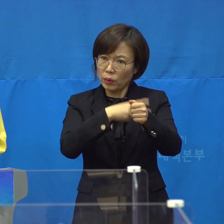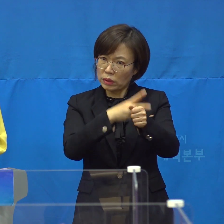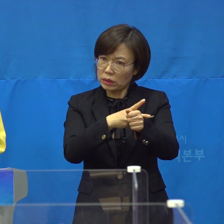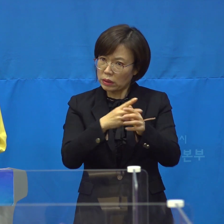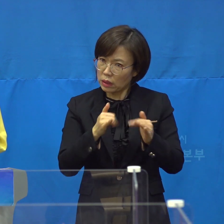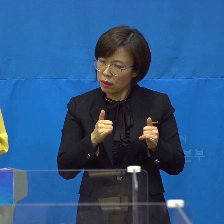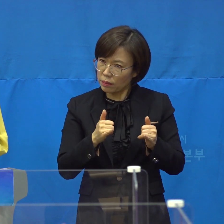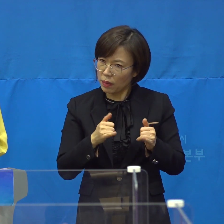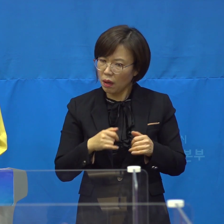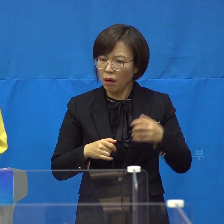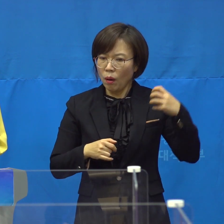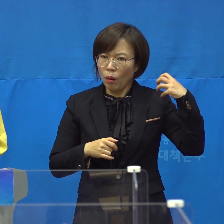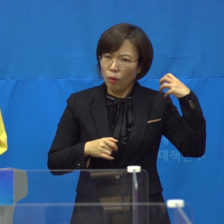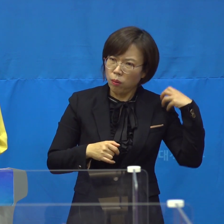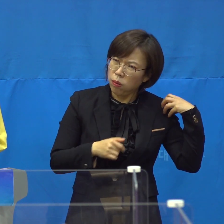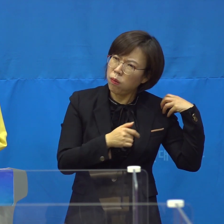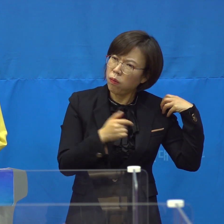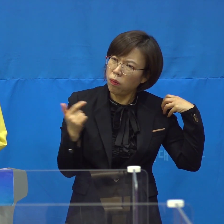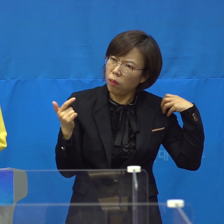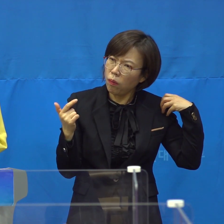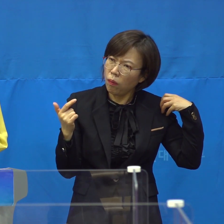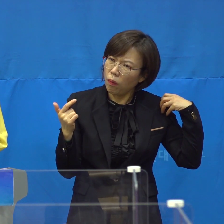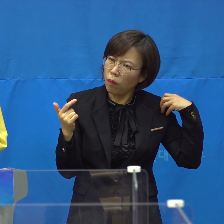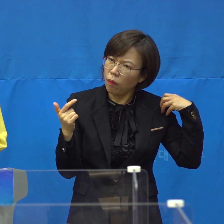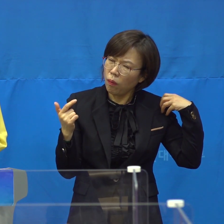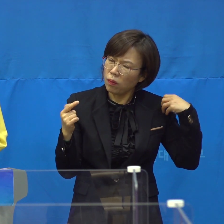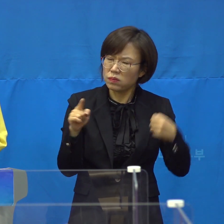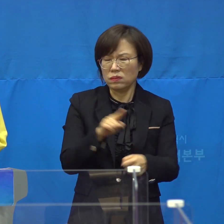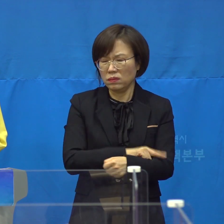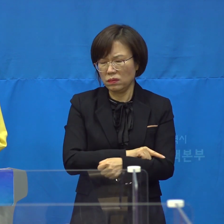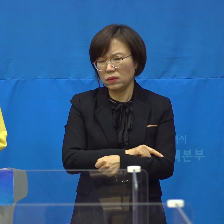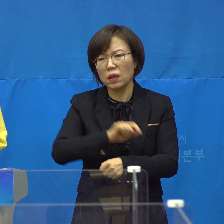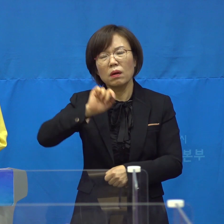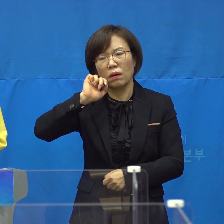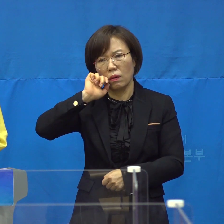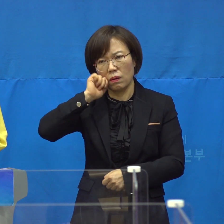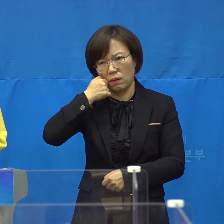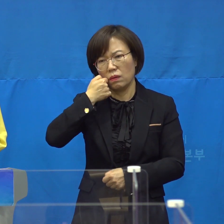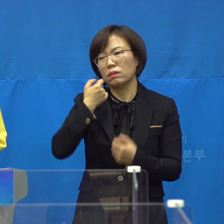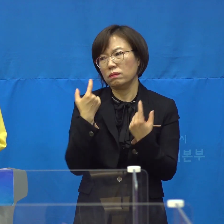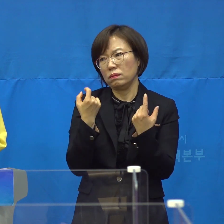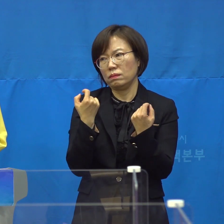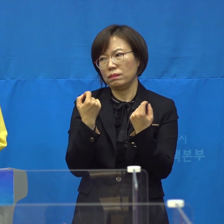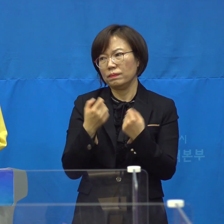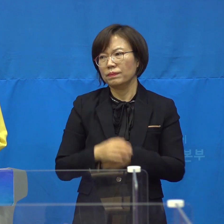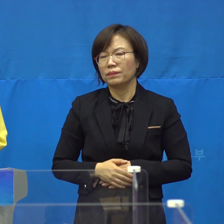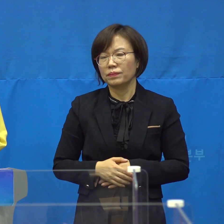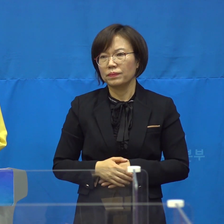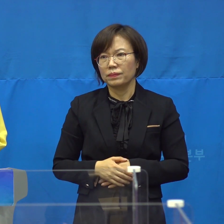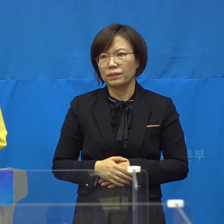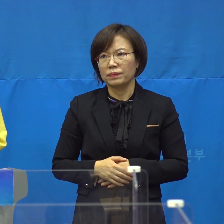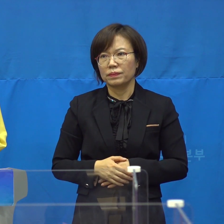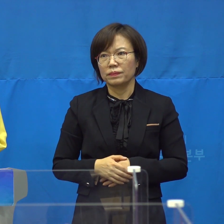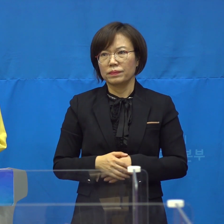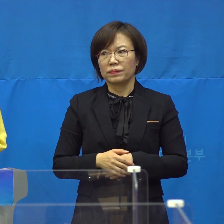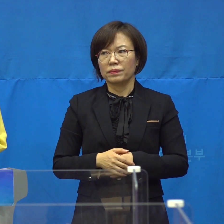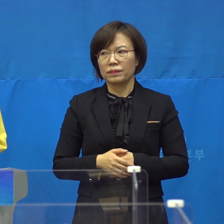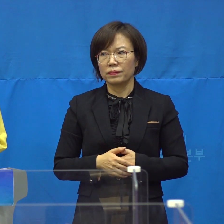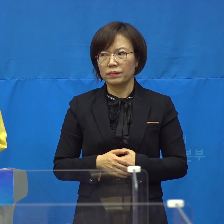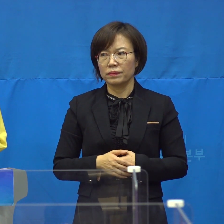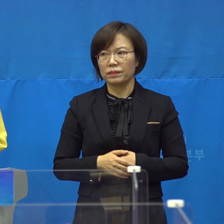의료진들이 이제 어떤 부담감, 이게 이제 가장 큰 문제죠.